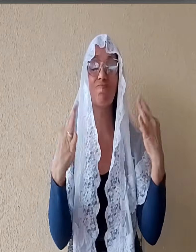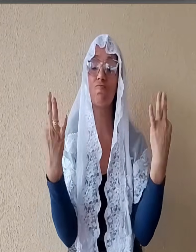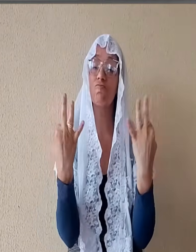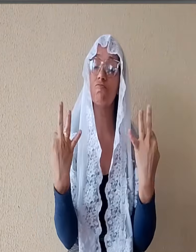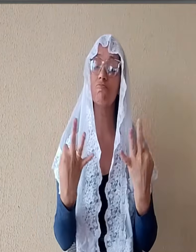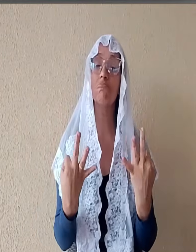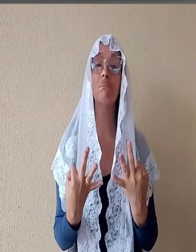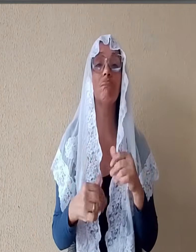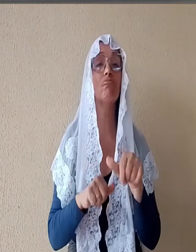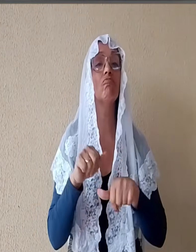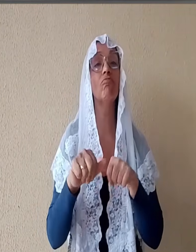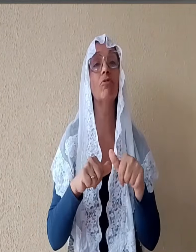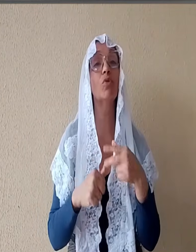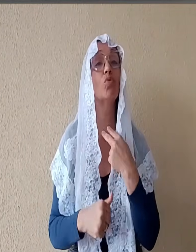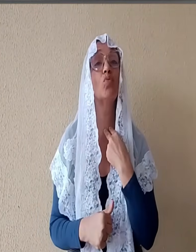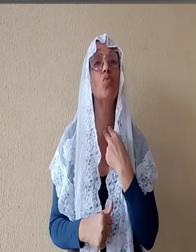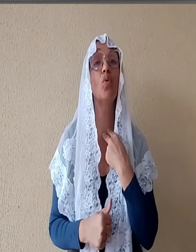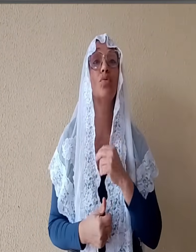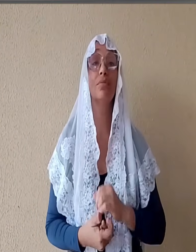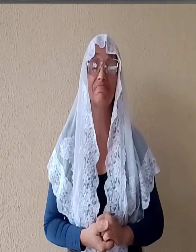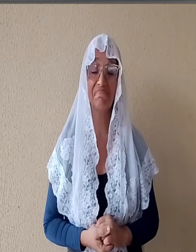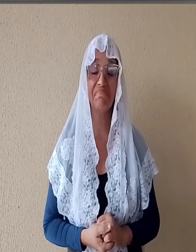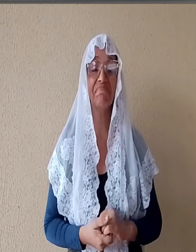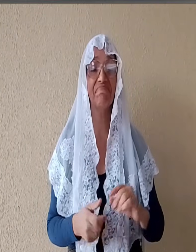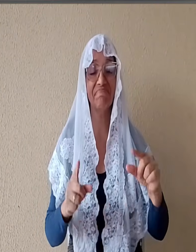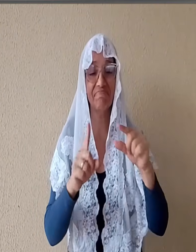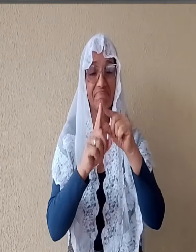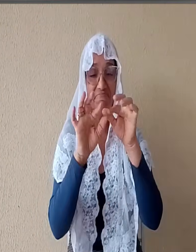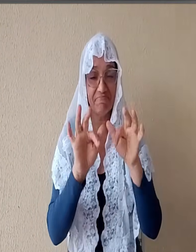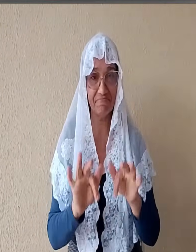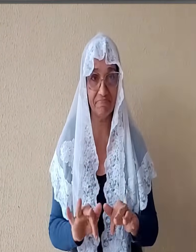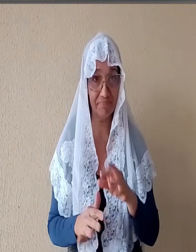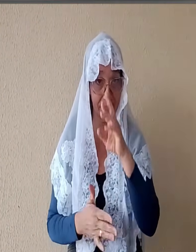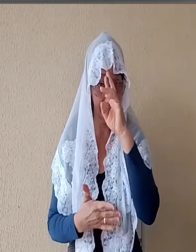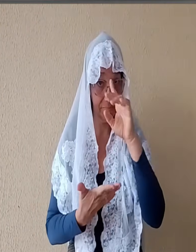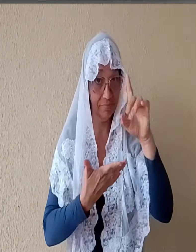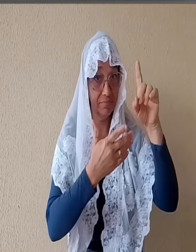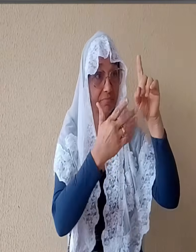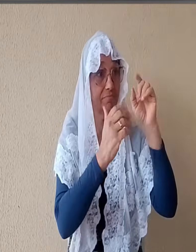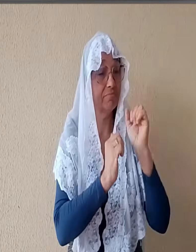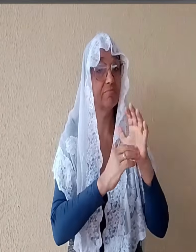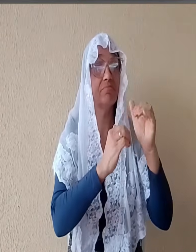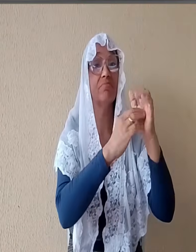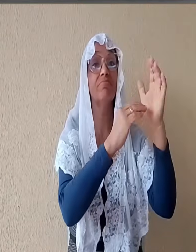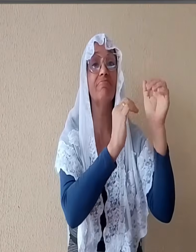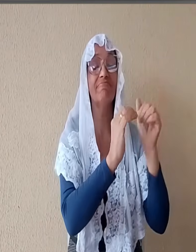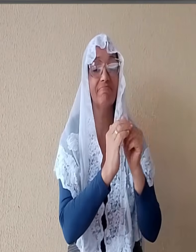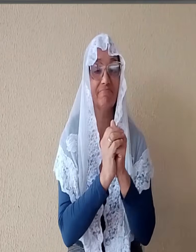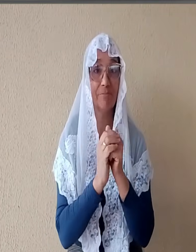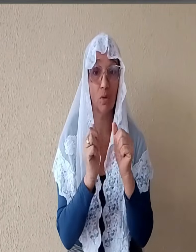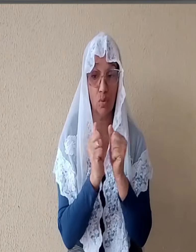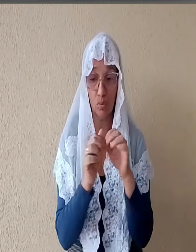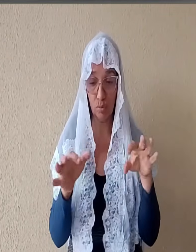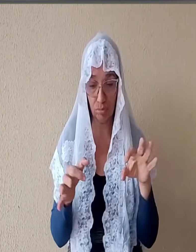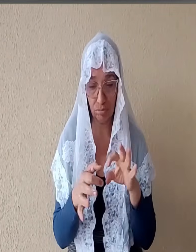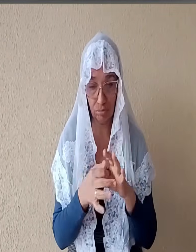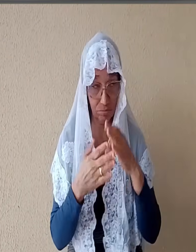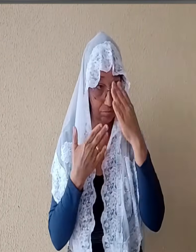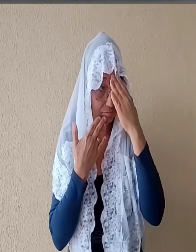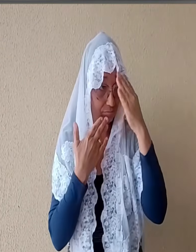louvado. Amém. Unidos, oramos a Deus e agradecimento em nome do Senhor Jesus. Amém.